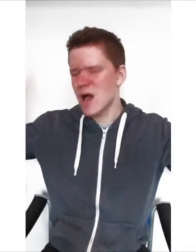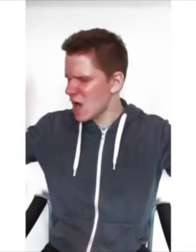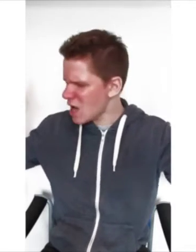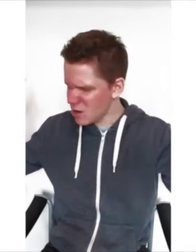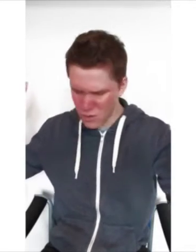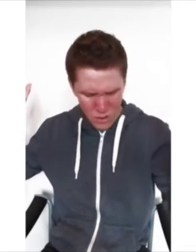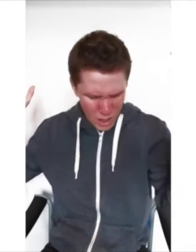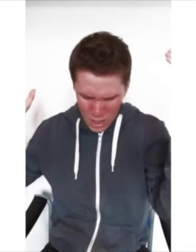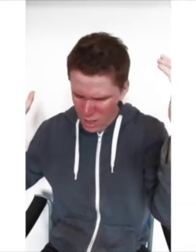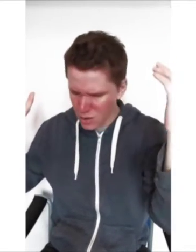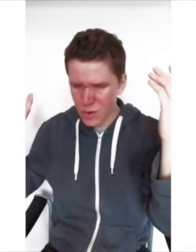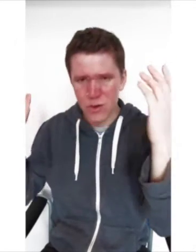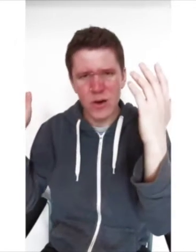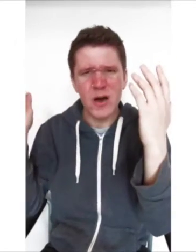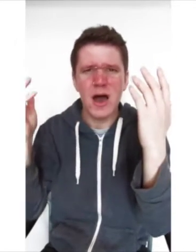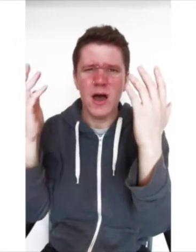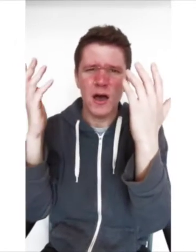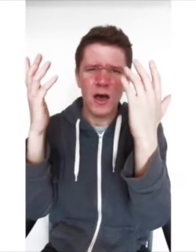tribù.